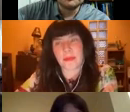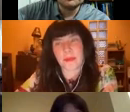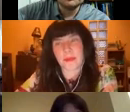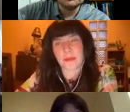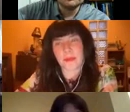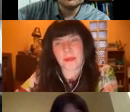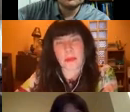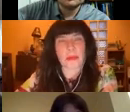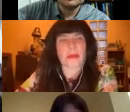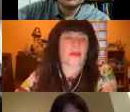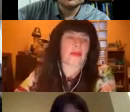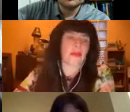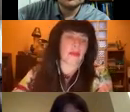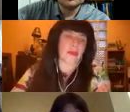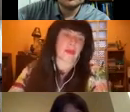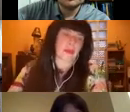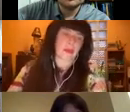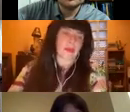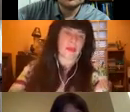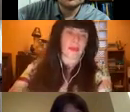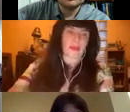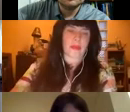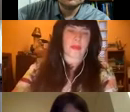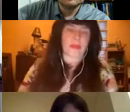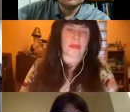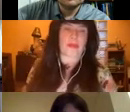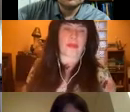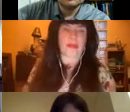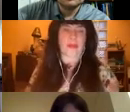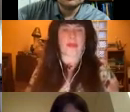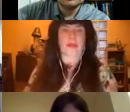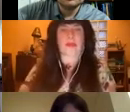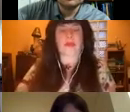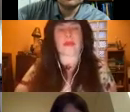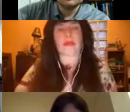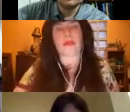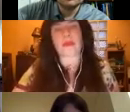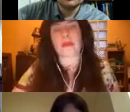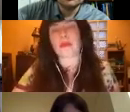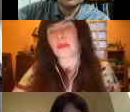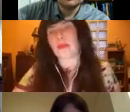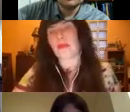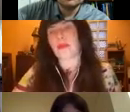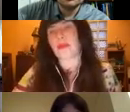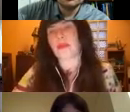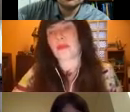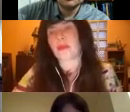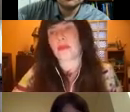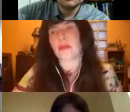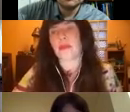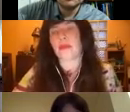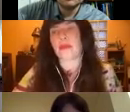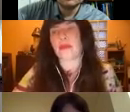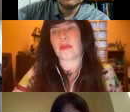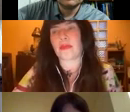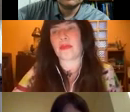señas. Y el marco que aquí les presentábamos es un marco lo más espontáneo posible dentro de una